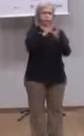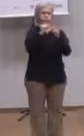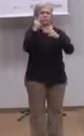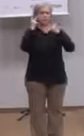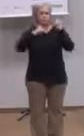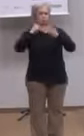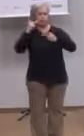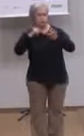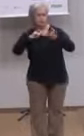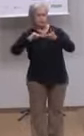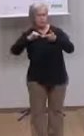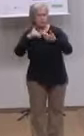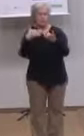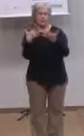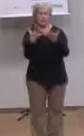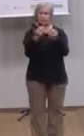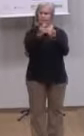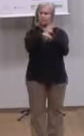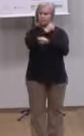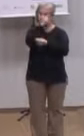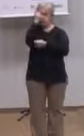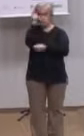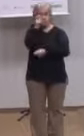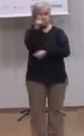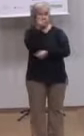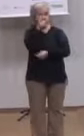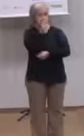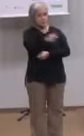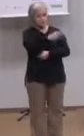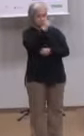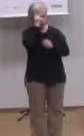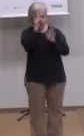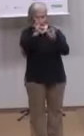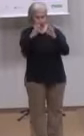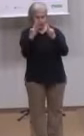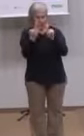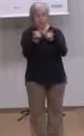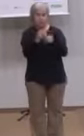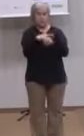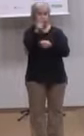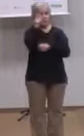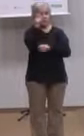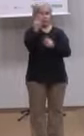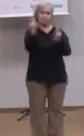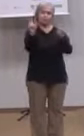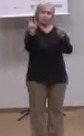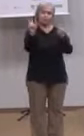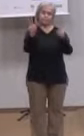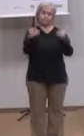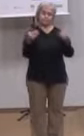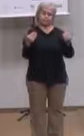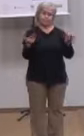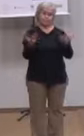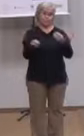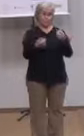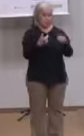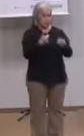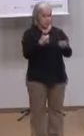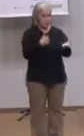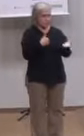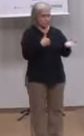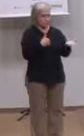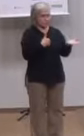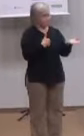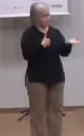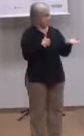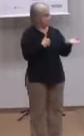parlamentares, cheia realmente de pessoas interessadas no assunto. Como eu,